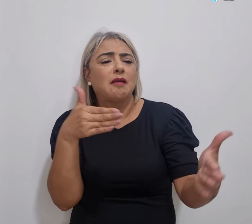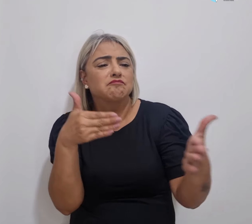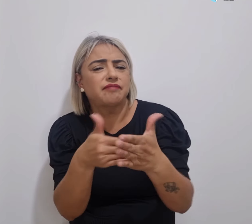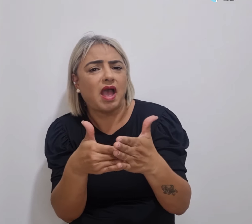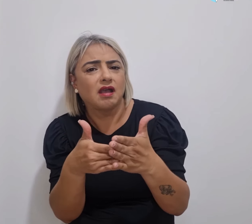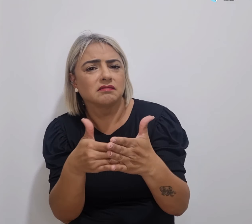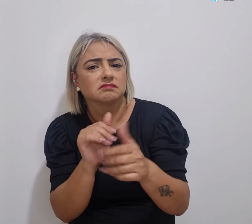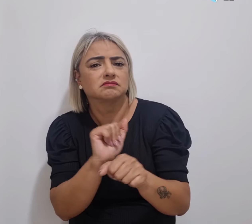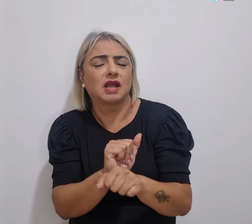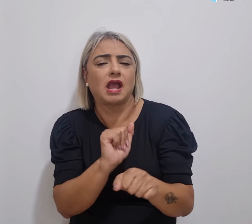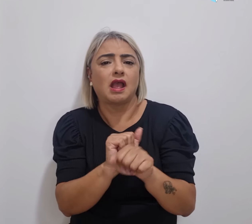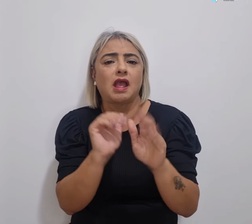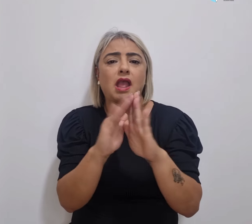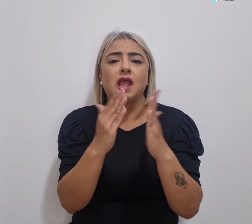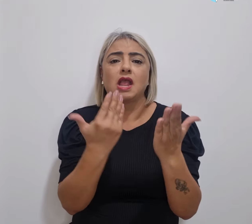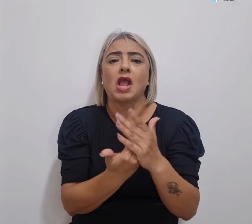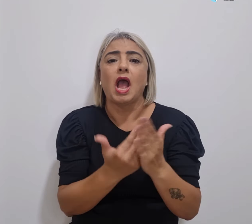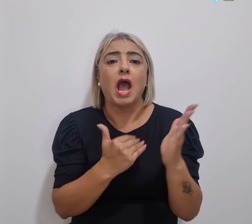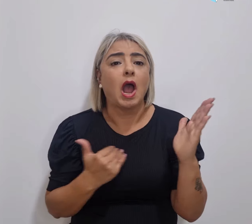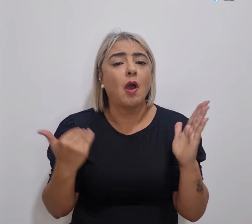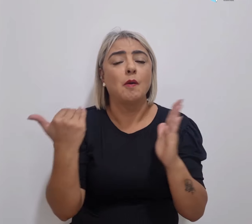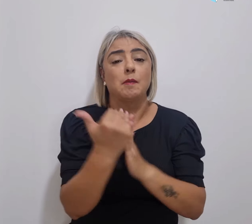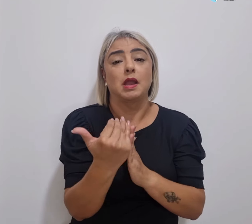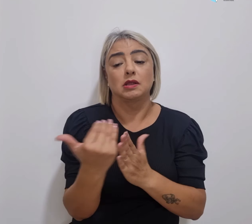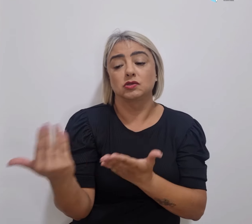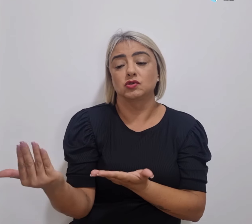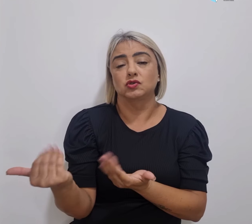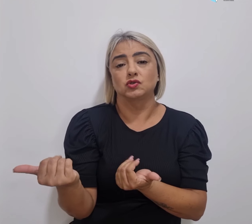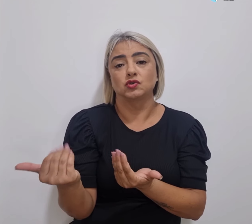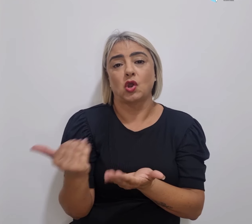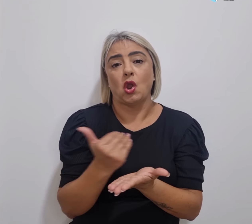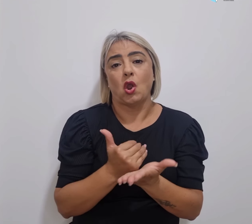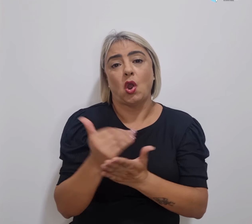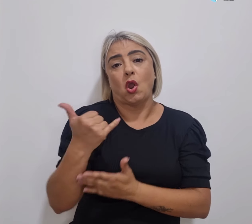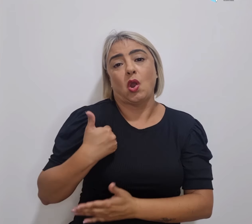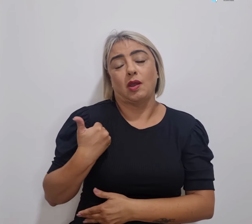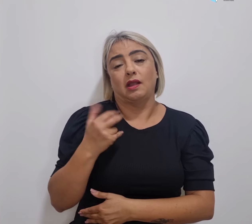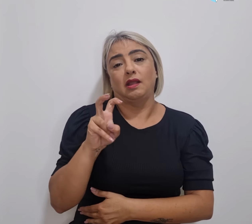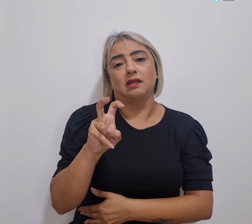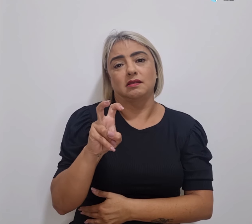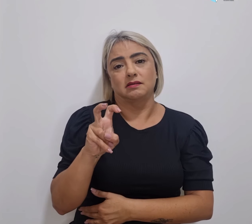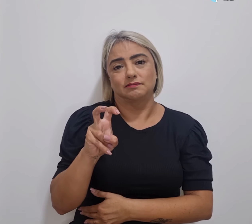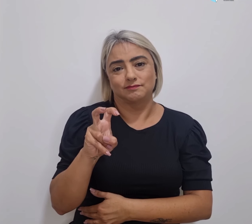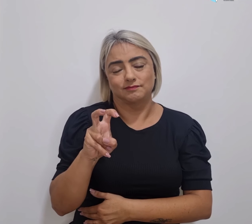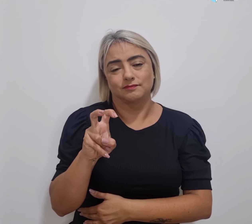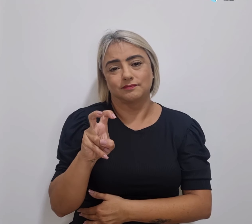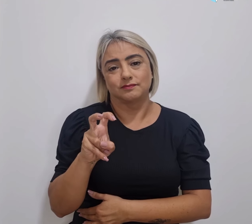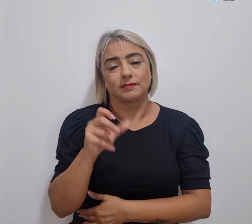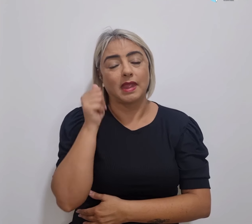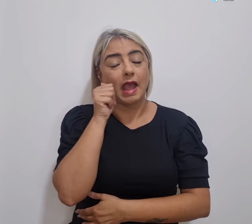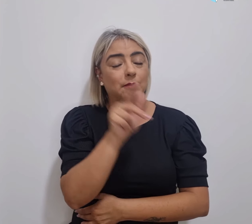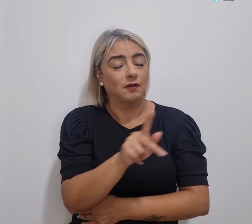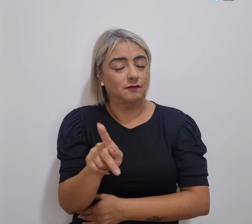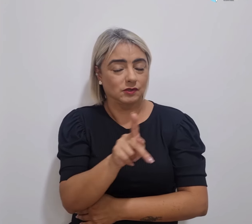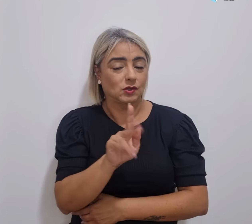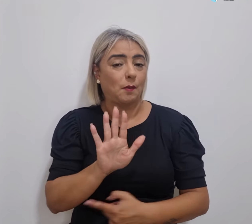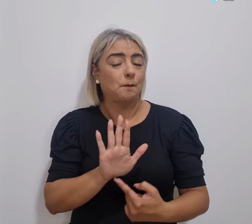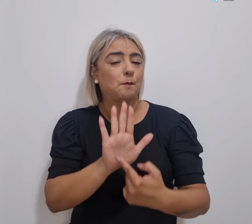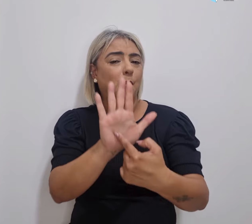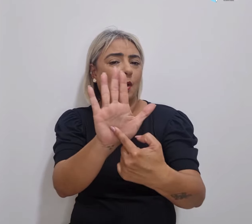se acentua entre os jovens a partir de 15 anos. Dóris Day mostra, por meio de